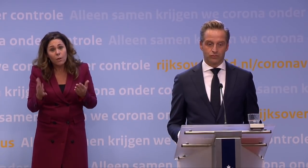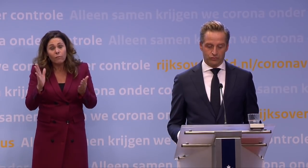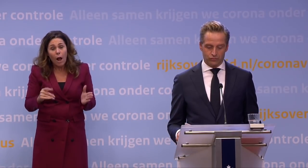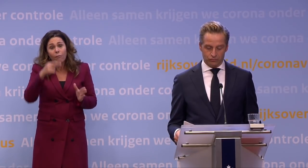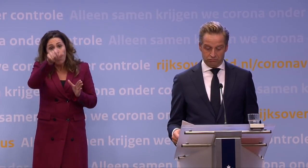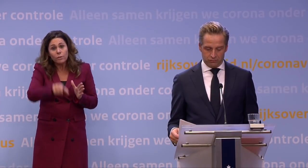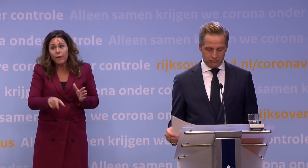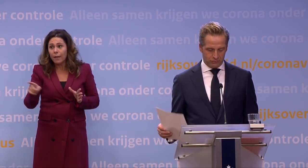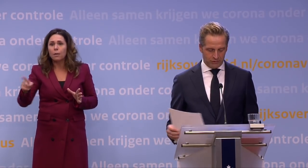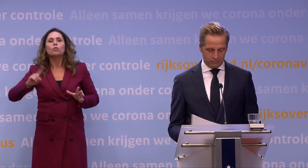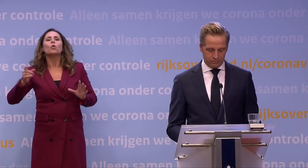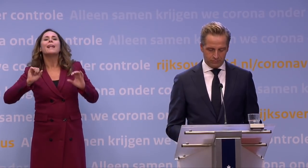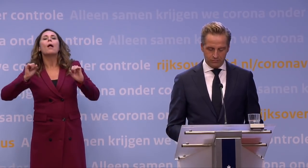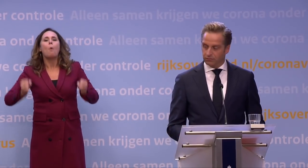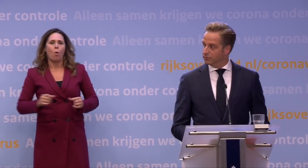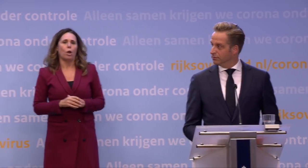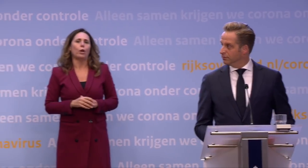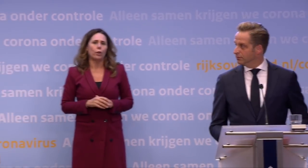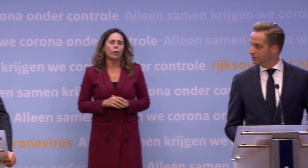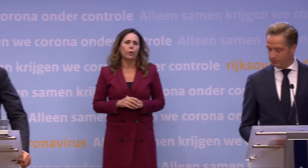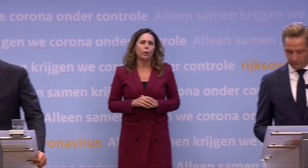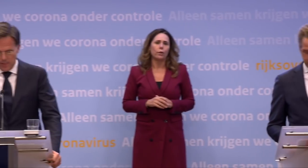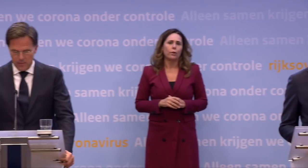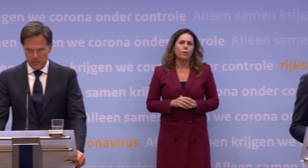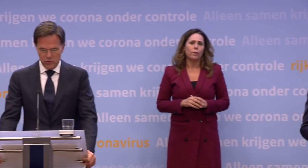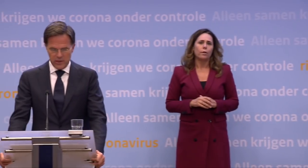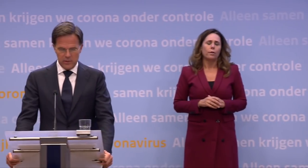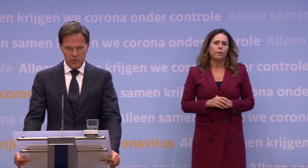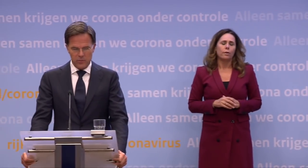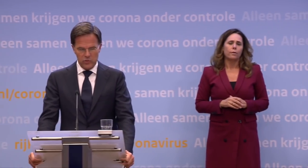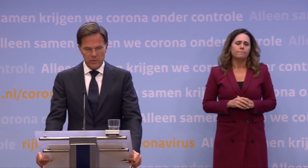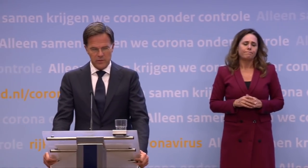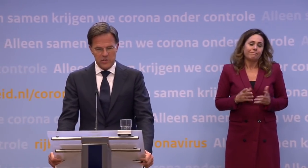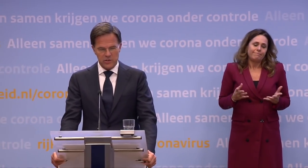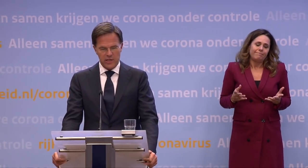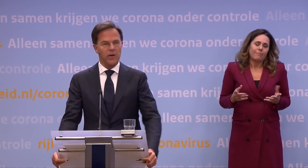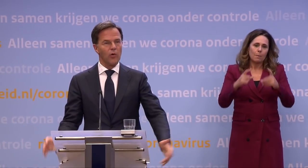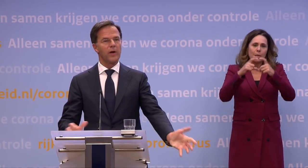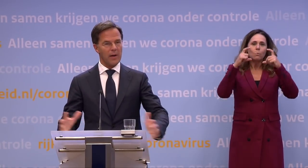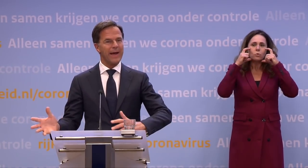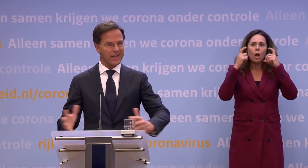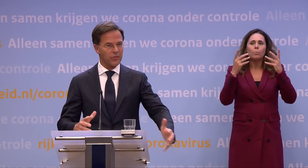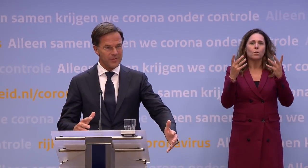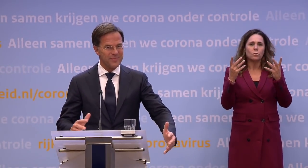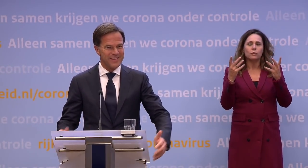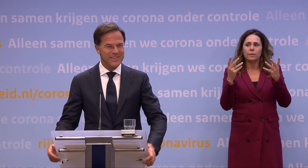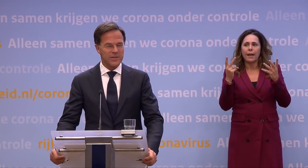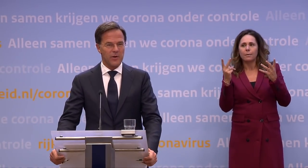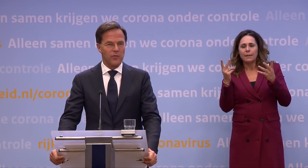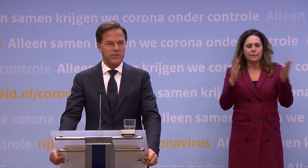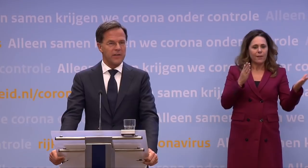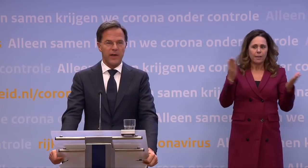week kunnen, zodra Nee, komt zo snel mogelijk, maar het punt is met de mondkapjes, er zijn gelovigen aan beide kanten.